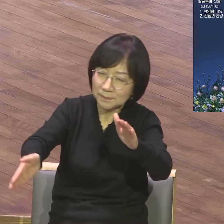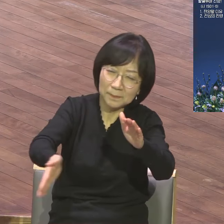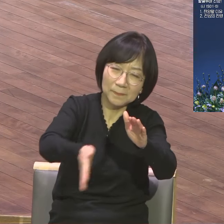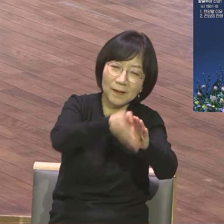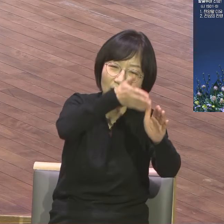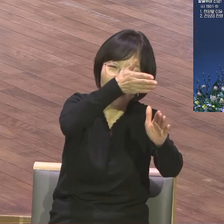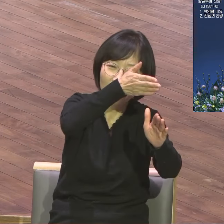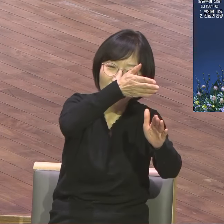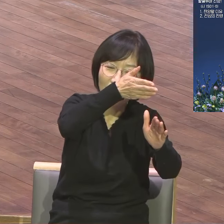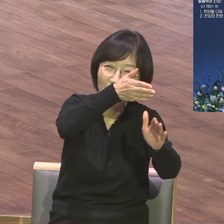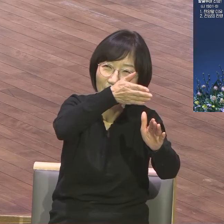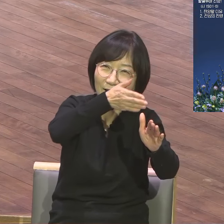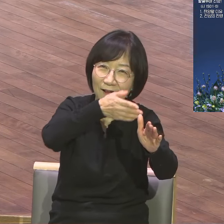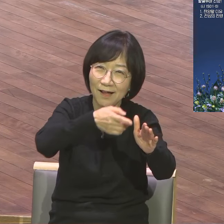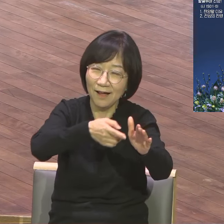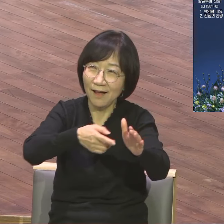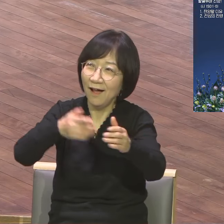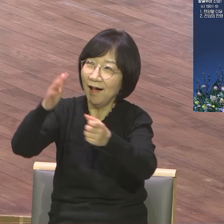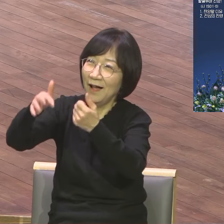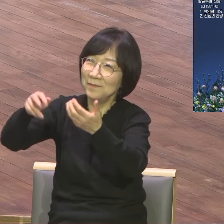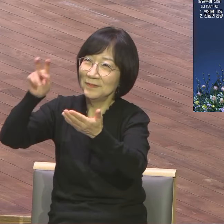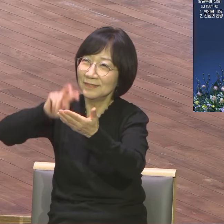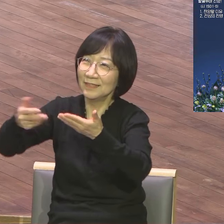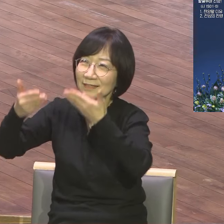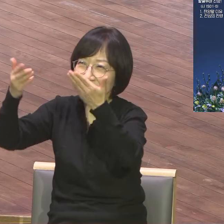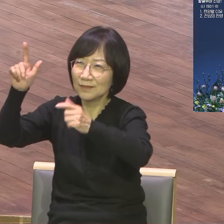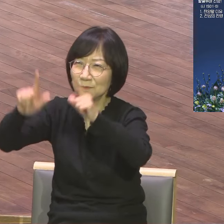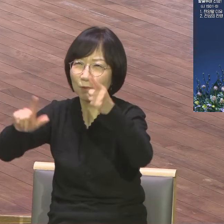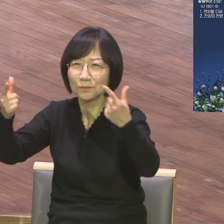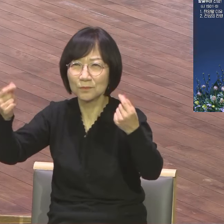하나님의 격찬하는 아우성이다.